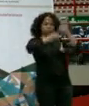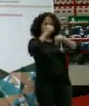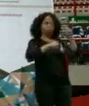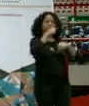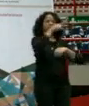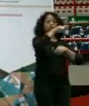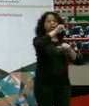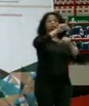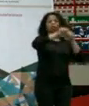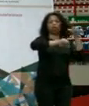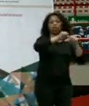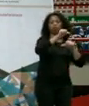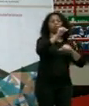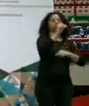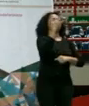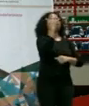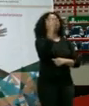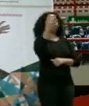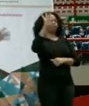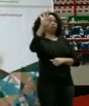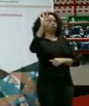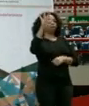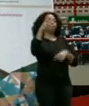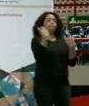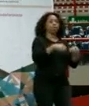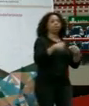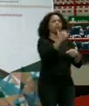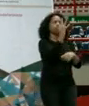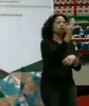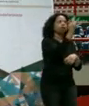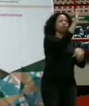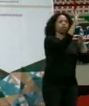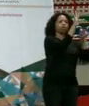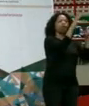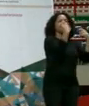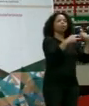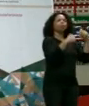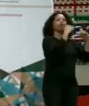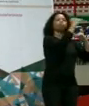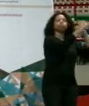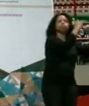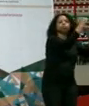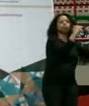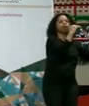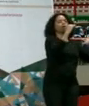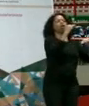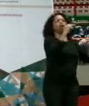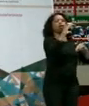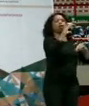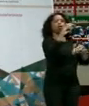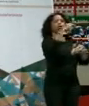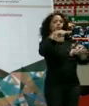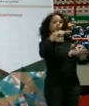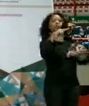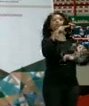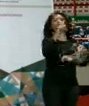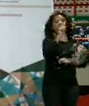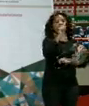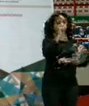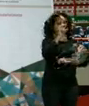de mercado consumidor. Esse vai ser um grande problema, porque nós vamos ter de um lado a Inglaterra, que já